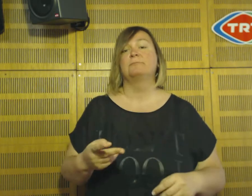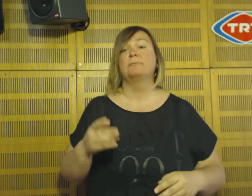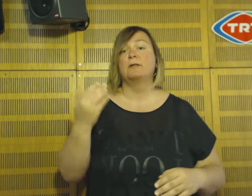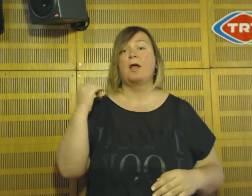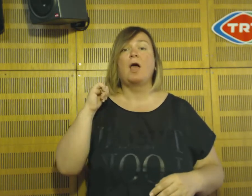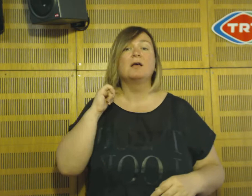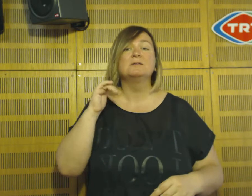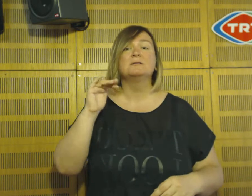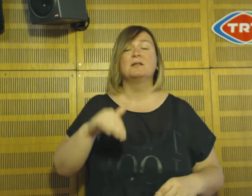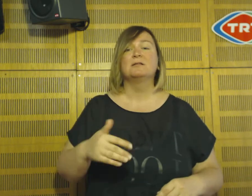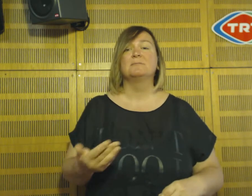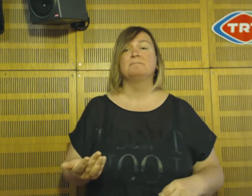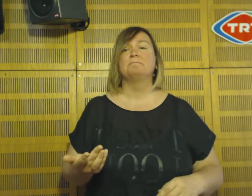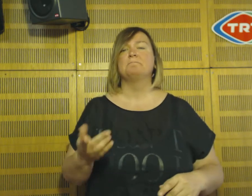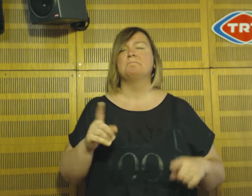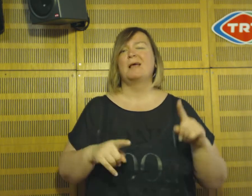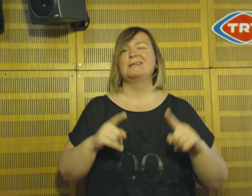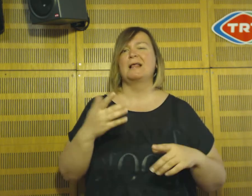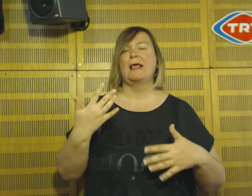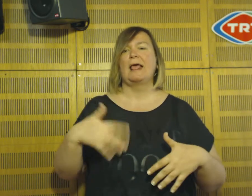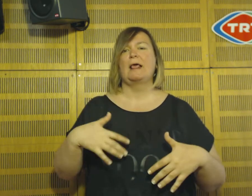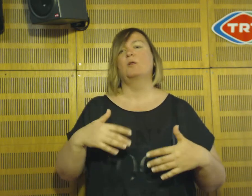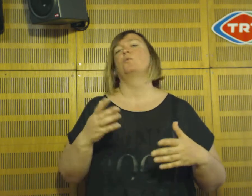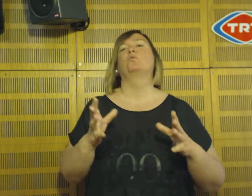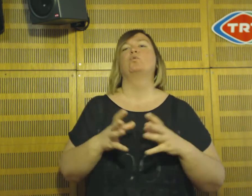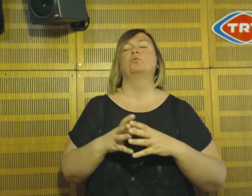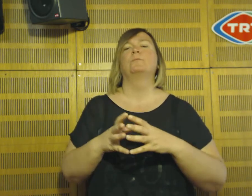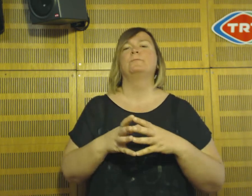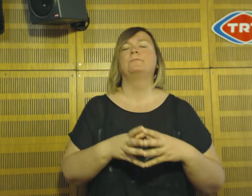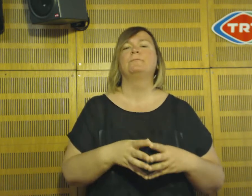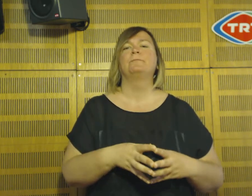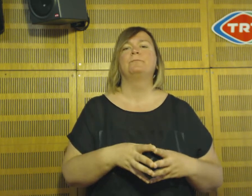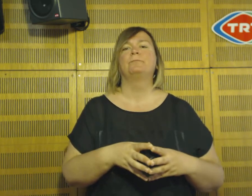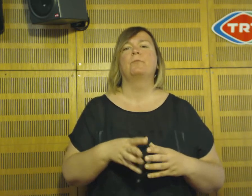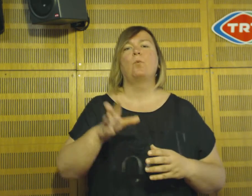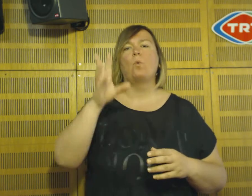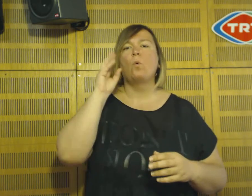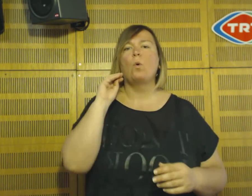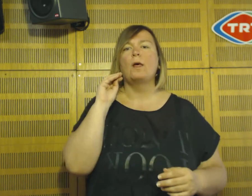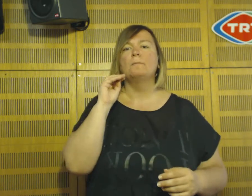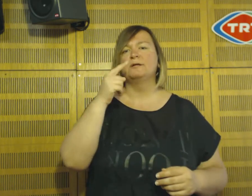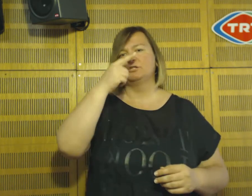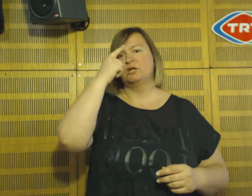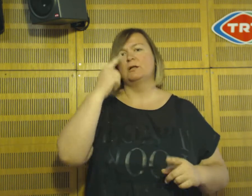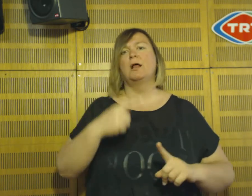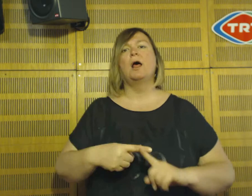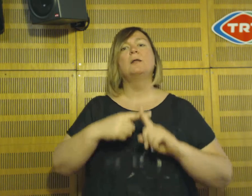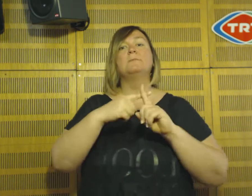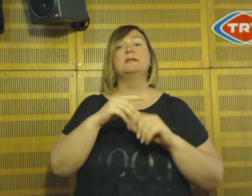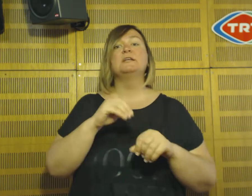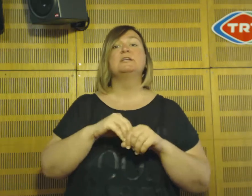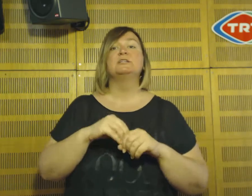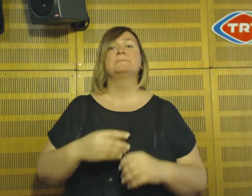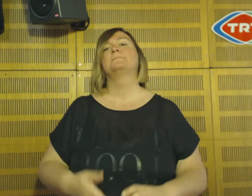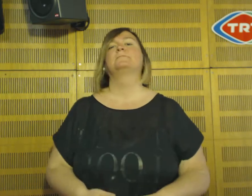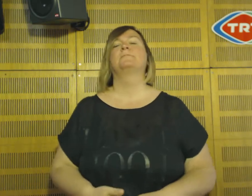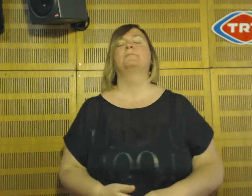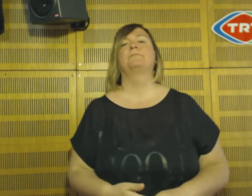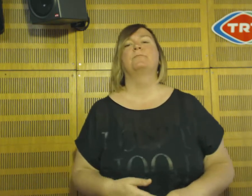Arkasından bazı engel gruplarının öğrenme şanslarını arttırabilmek için öğretim